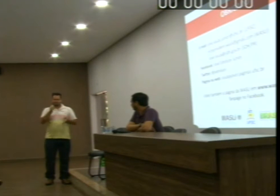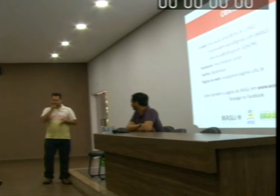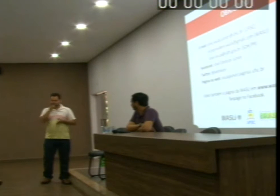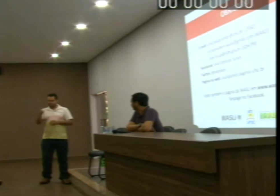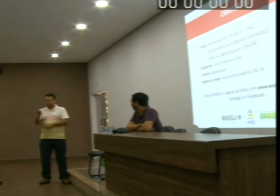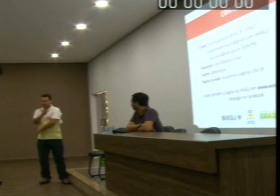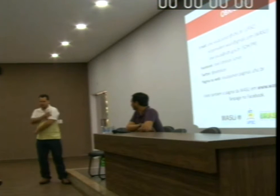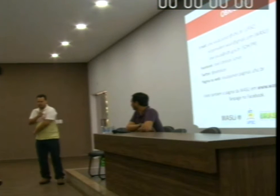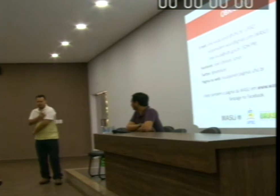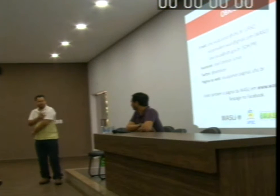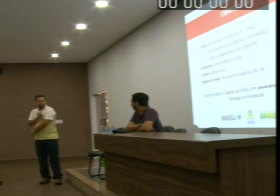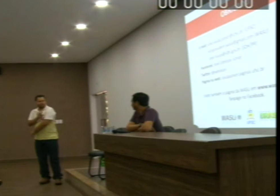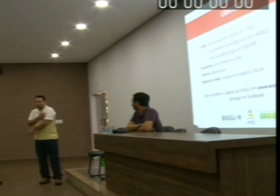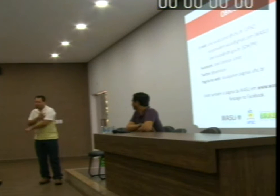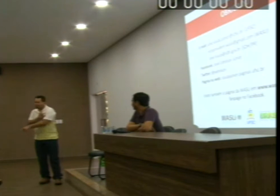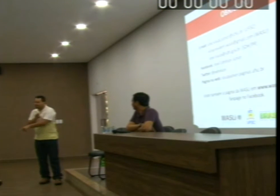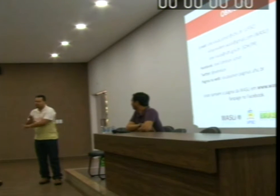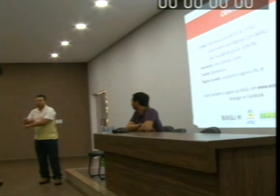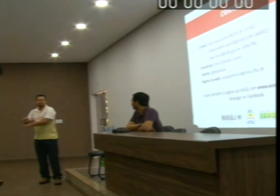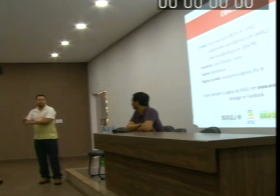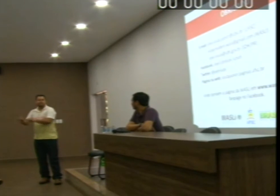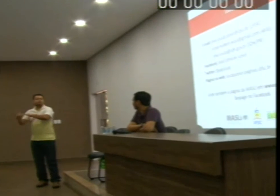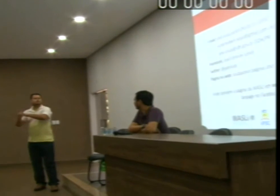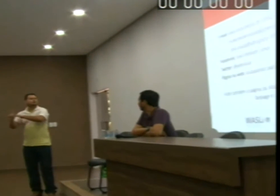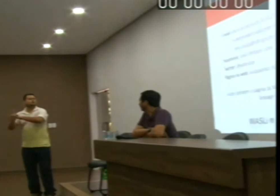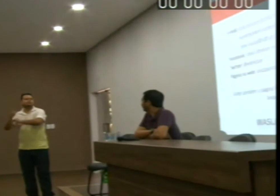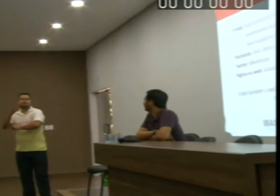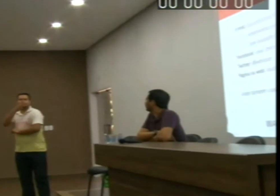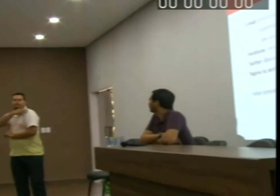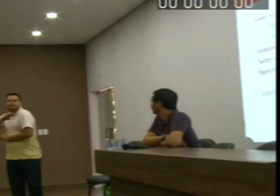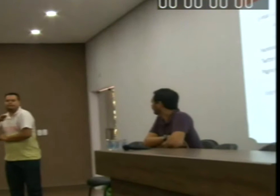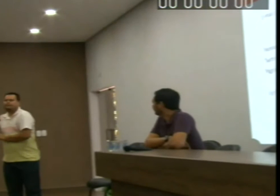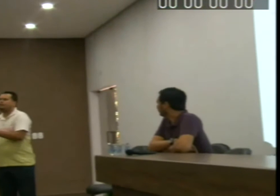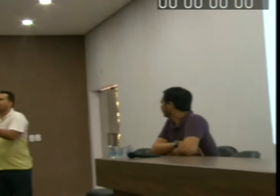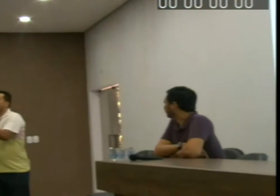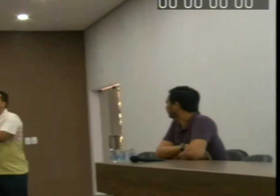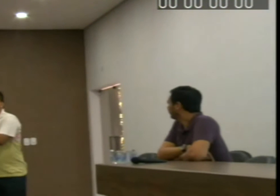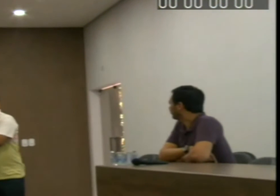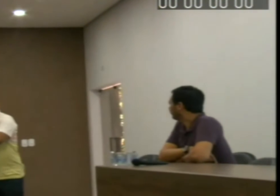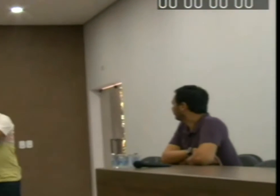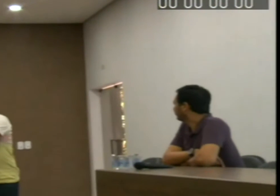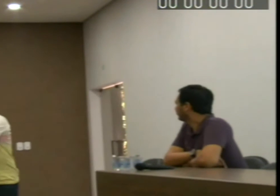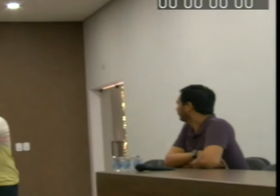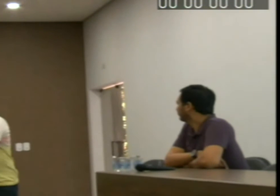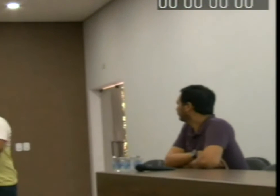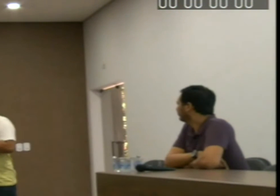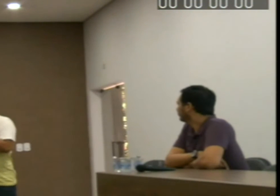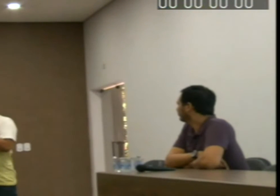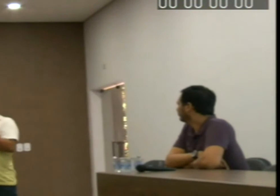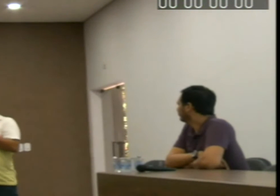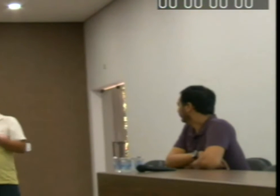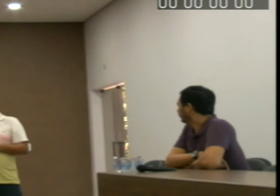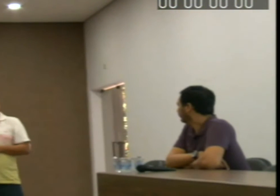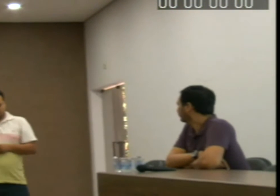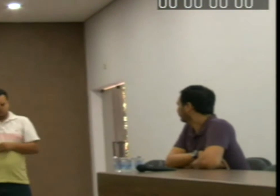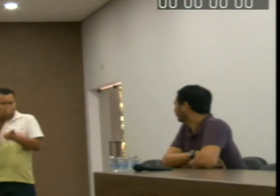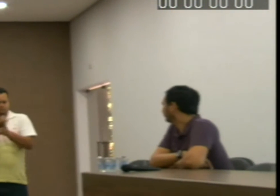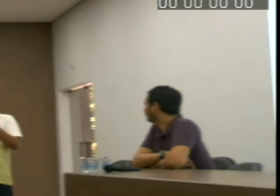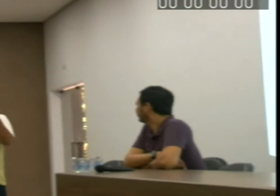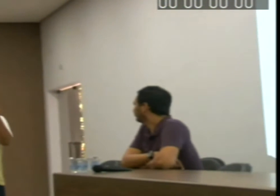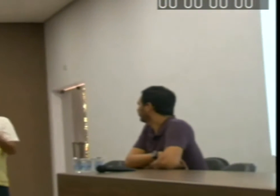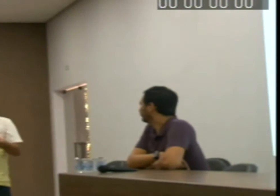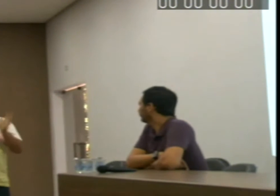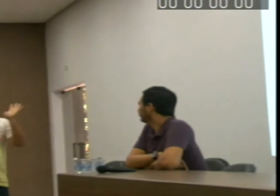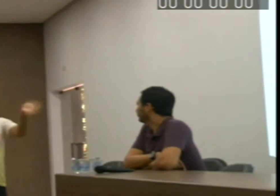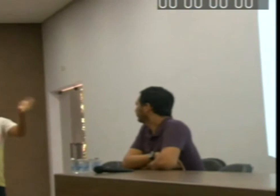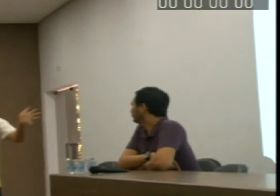fluência como pura uma técnica ele diferente ele é nível médio ele é de outra área eu não